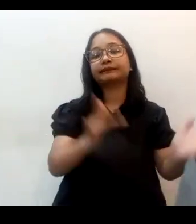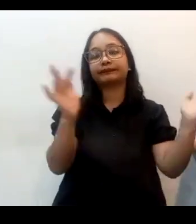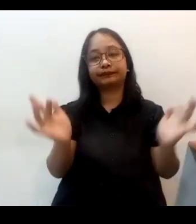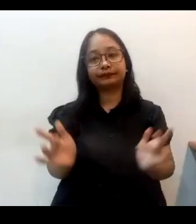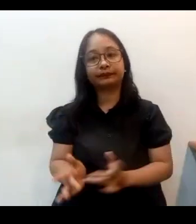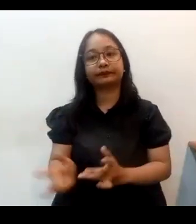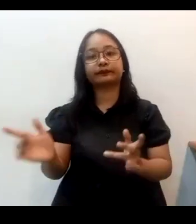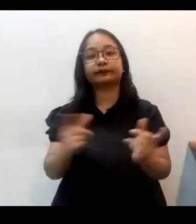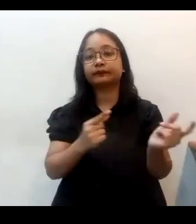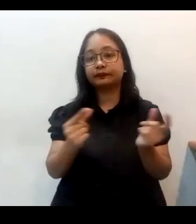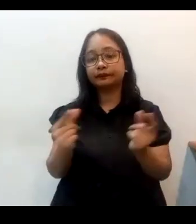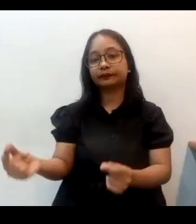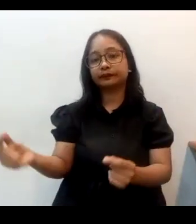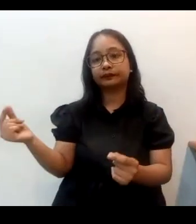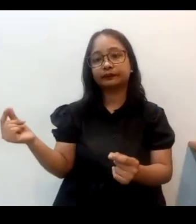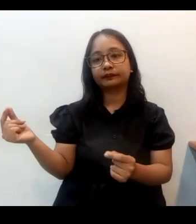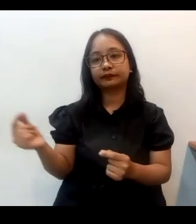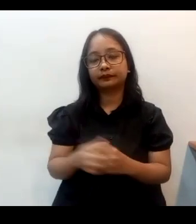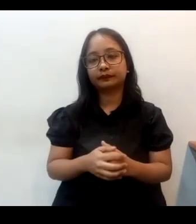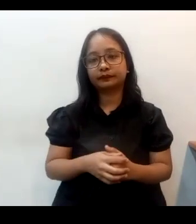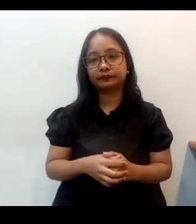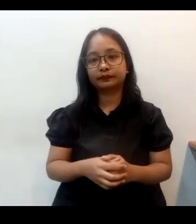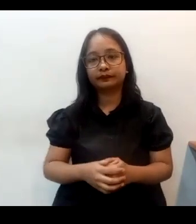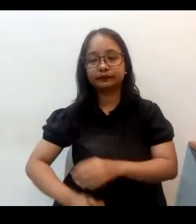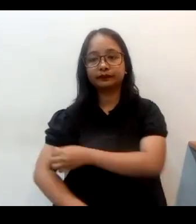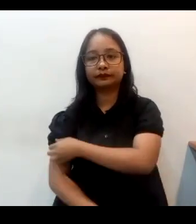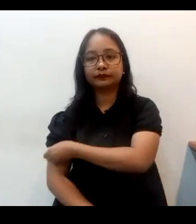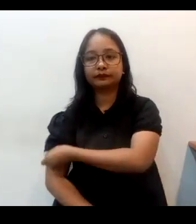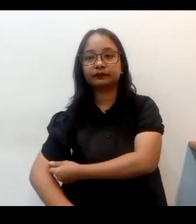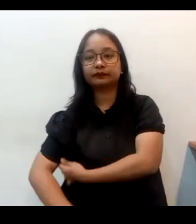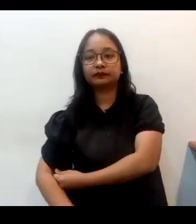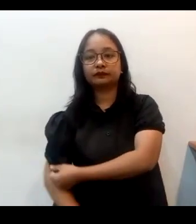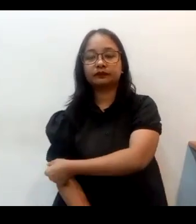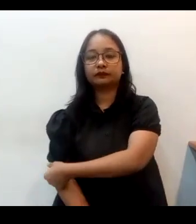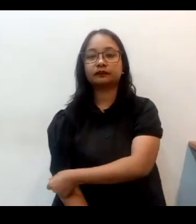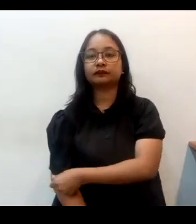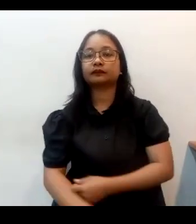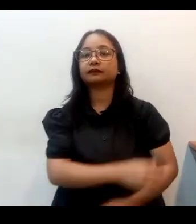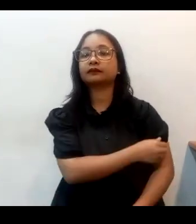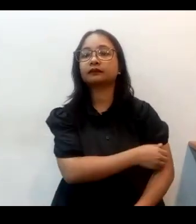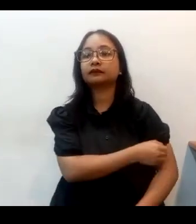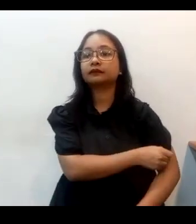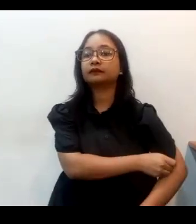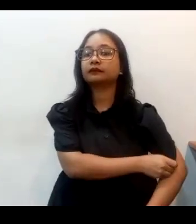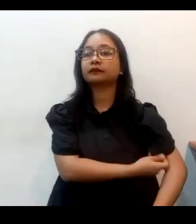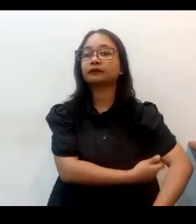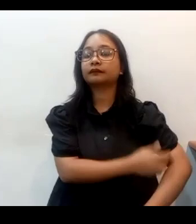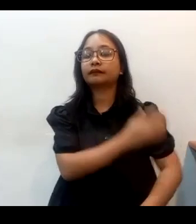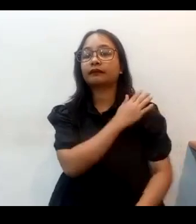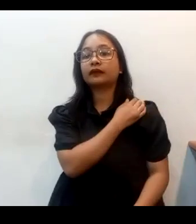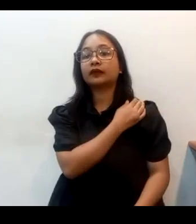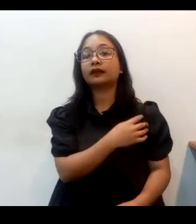si Jesus, alam niyo yung ginagawa ni Jesus, pero bakit hindi niyo kilala si Jesus at kung ano yung kanyang ginawa? When we really get salvation,